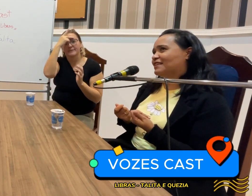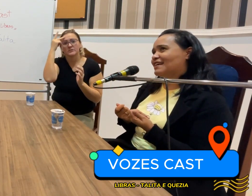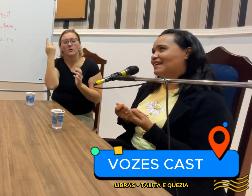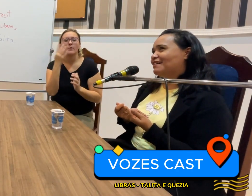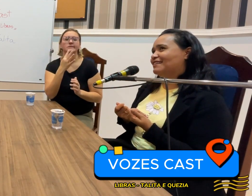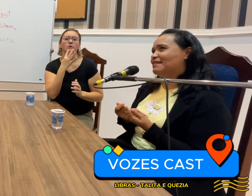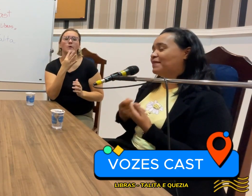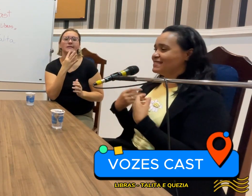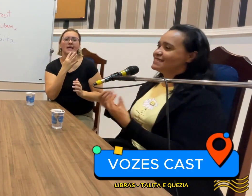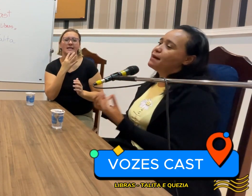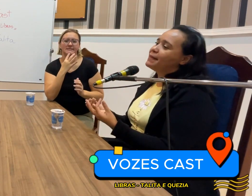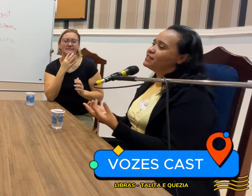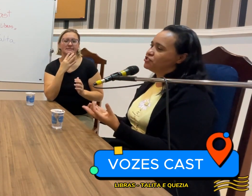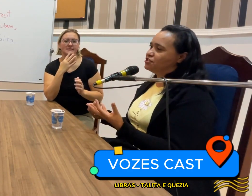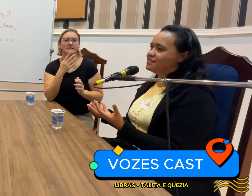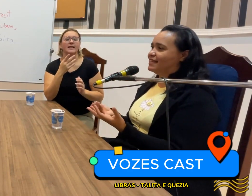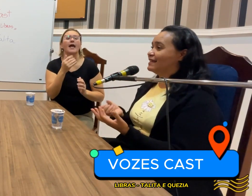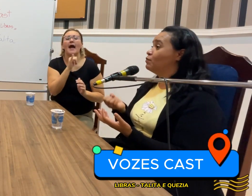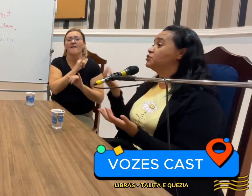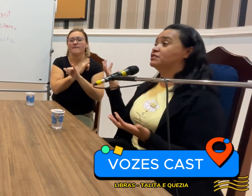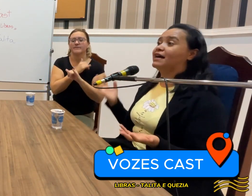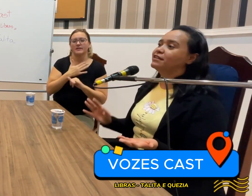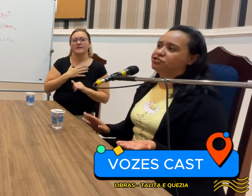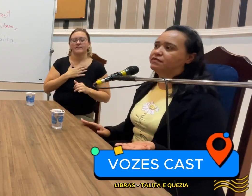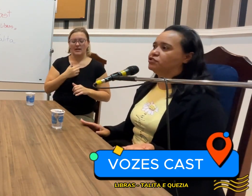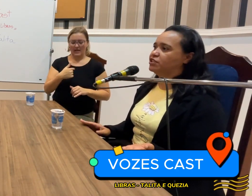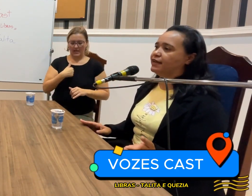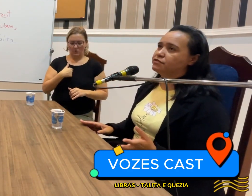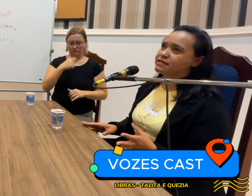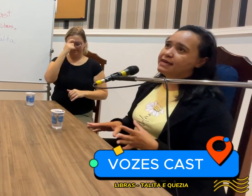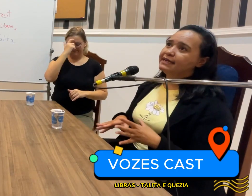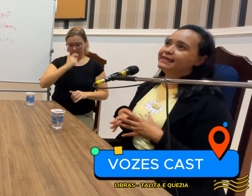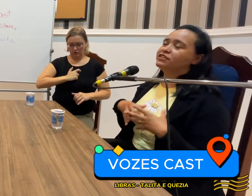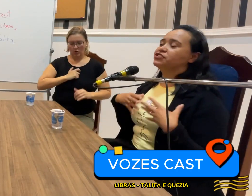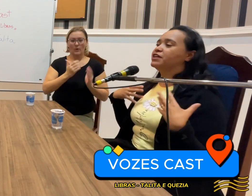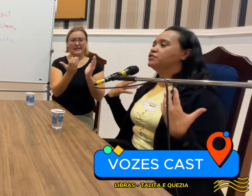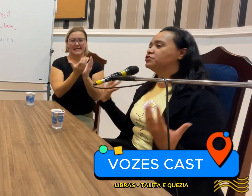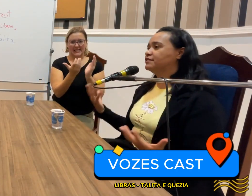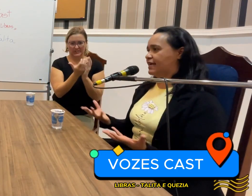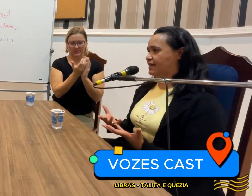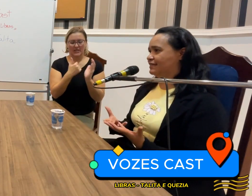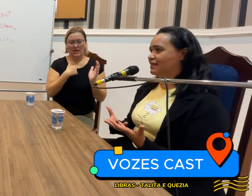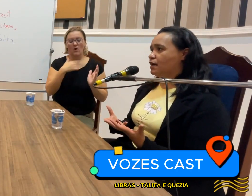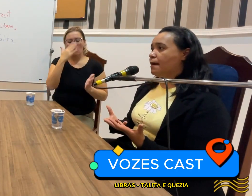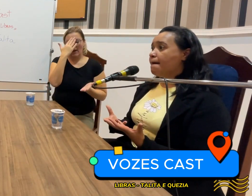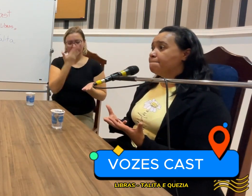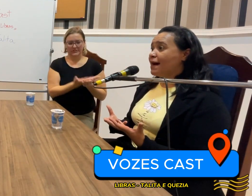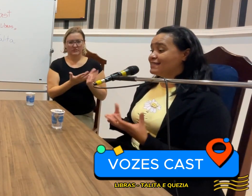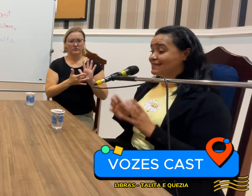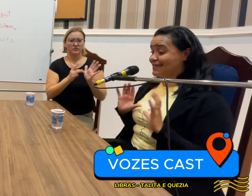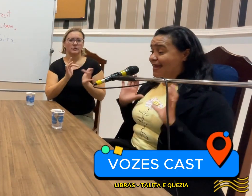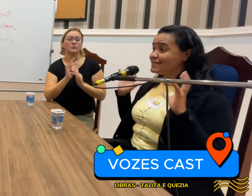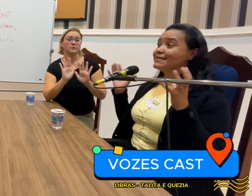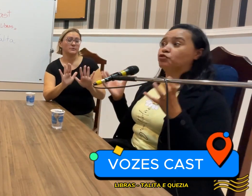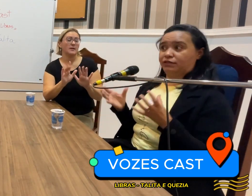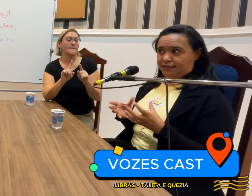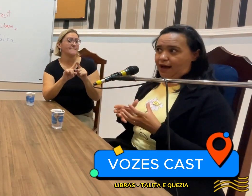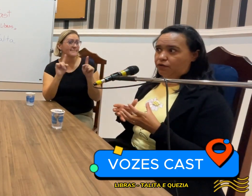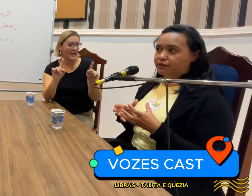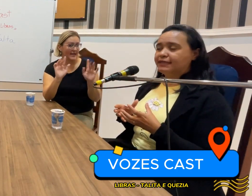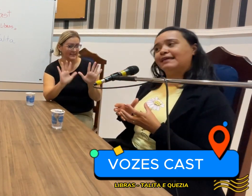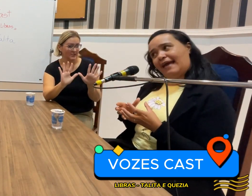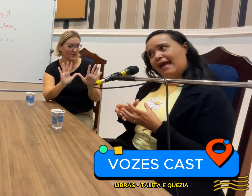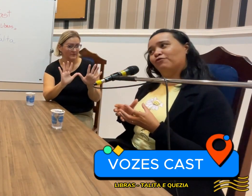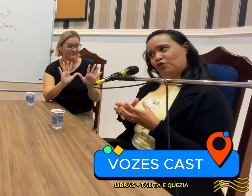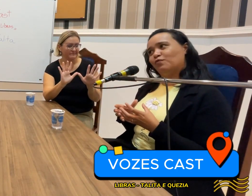sei precisamente dizer a quantidade de evangélicos que a gente tem. Mas desse